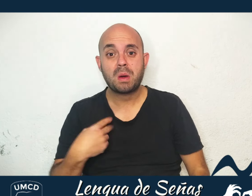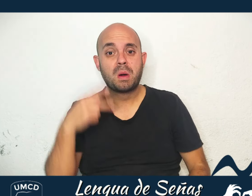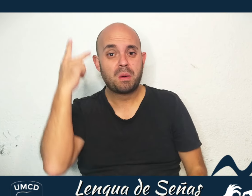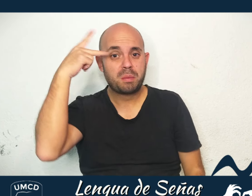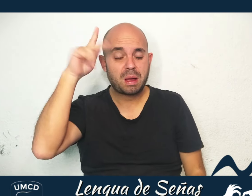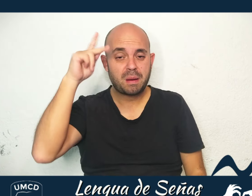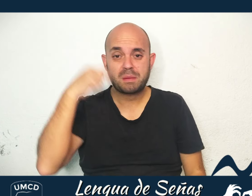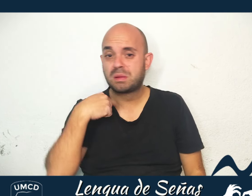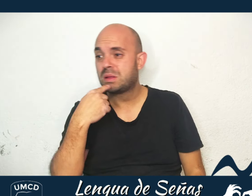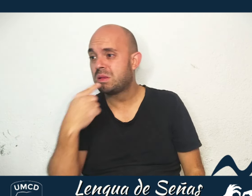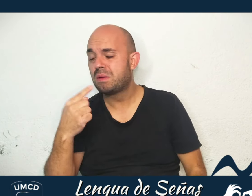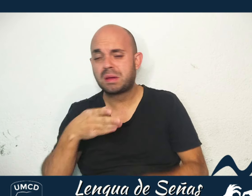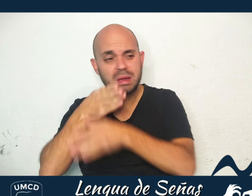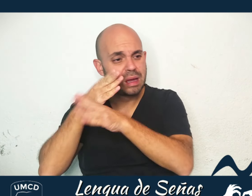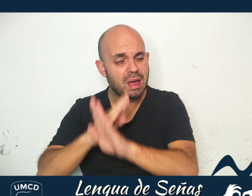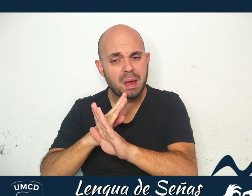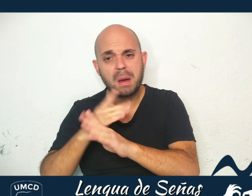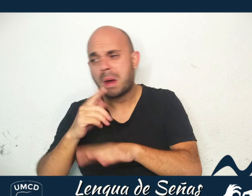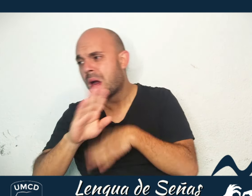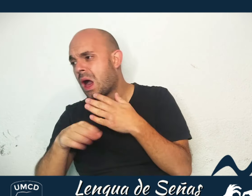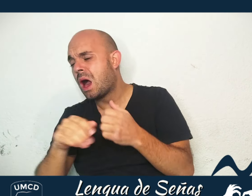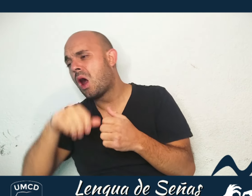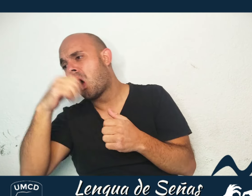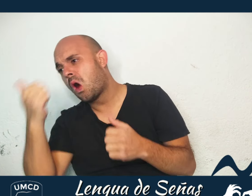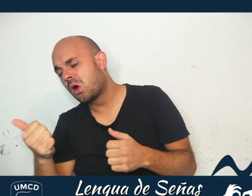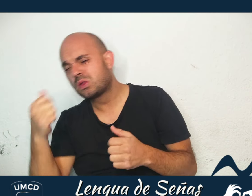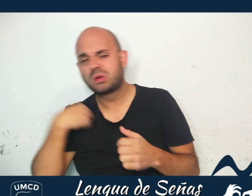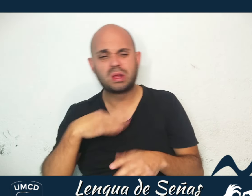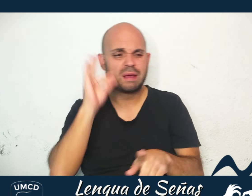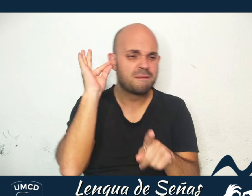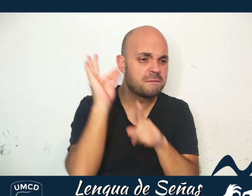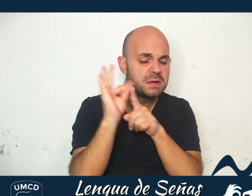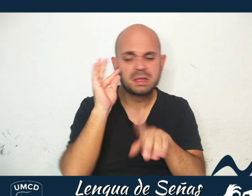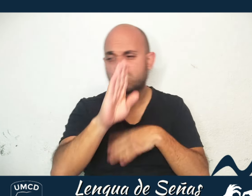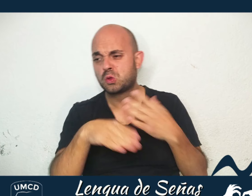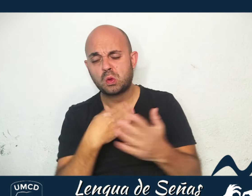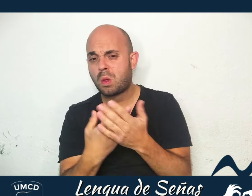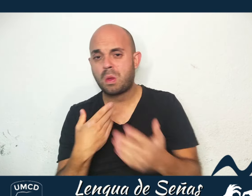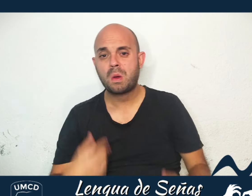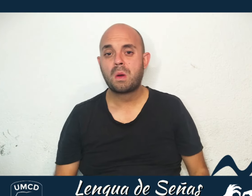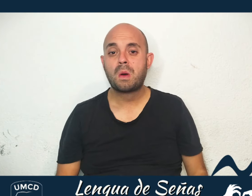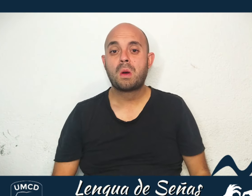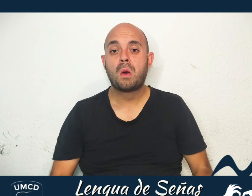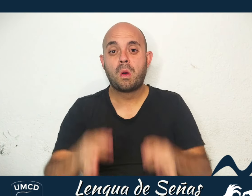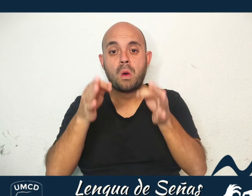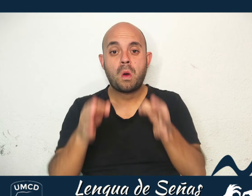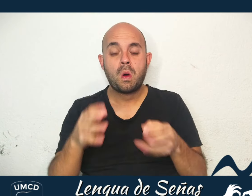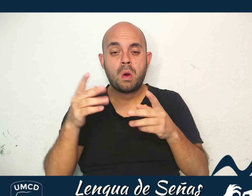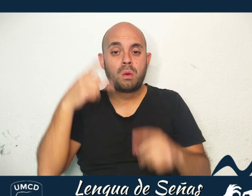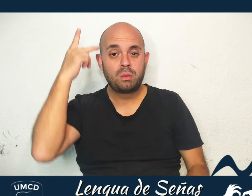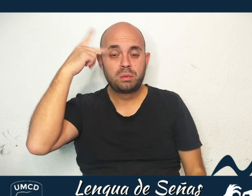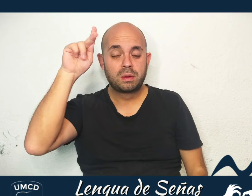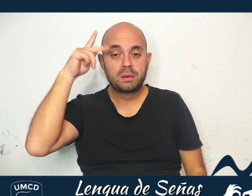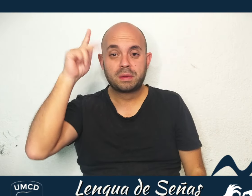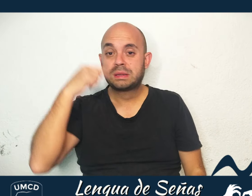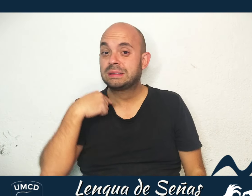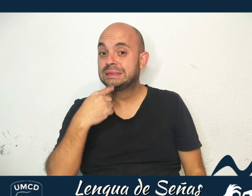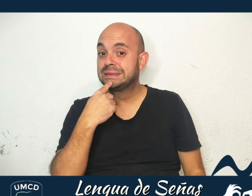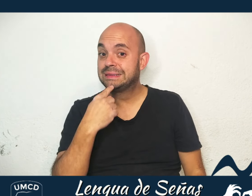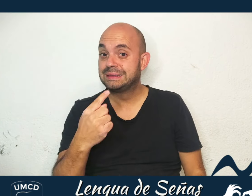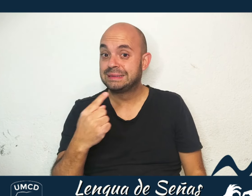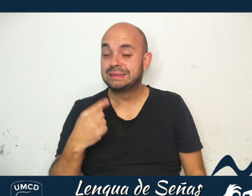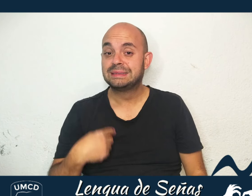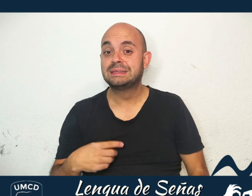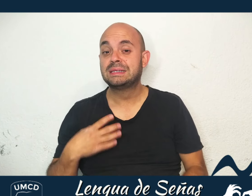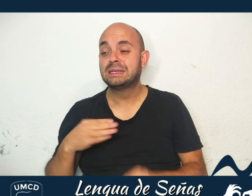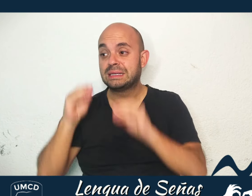enseñanza, Pablo, y también de defensa, de apología de su fe y eso, Pablo en este instante abre otra